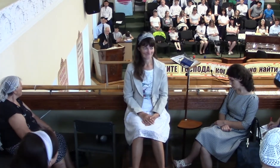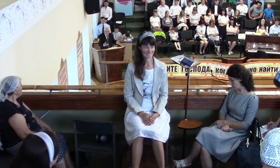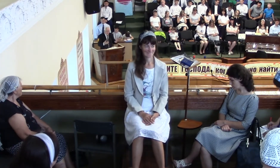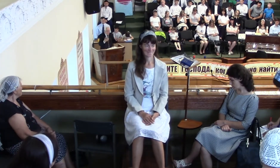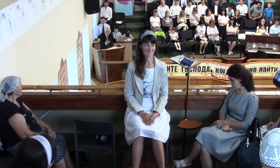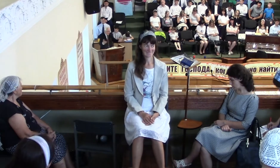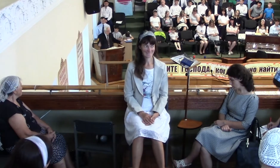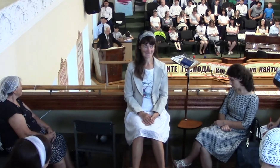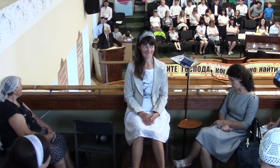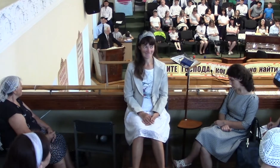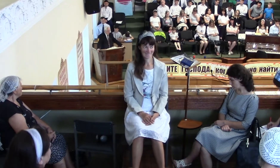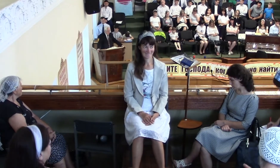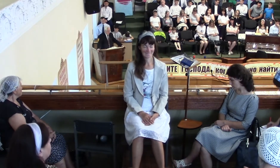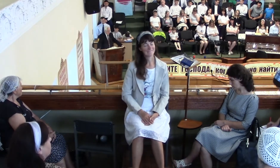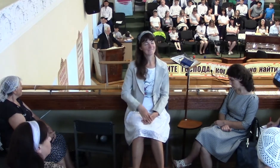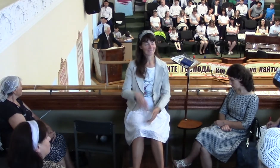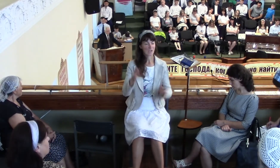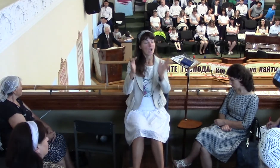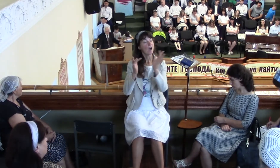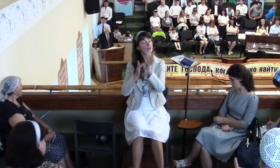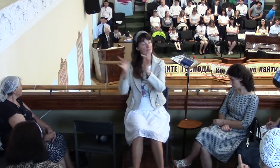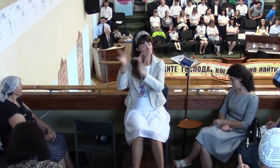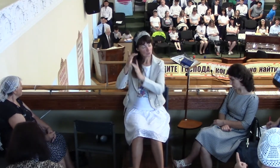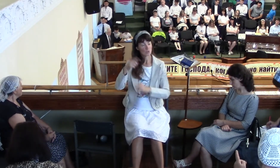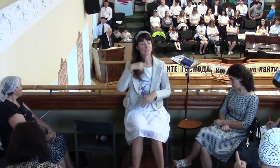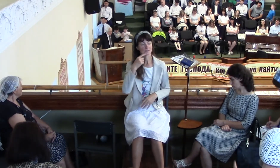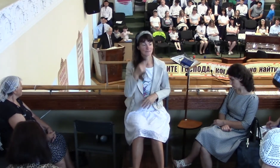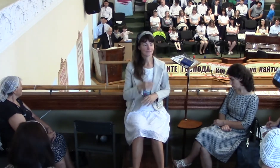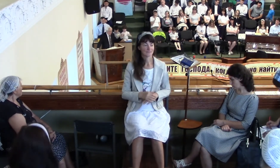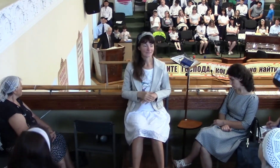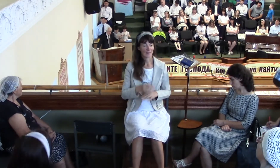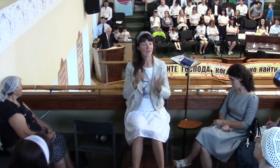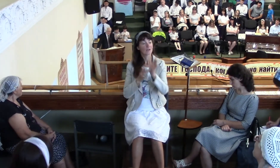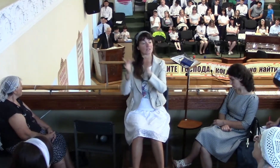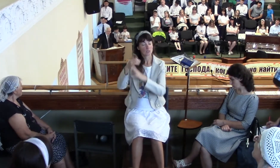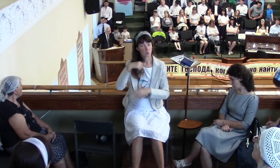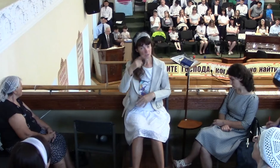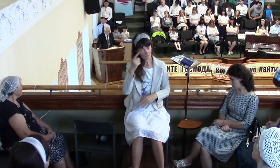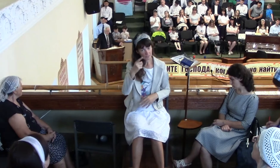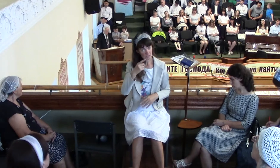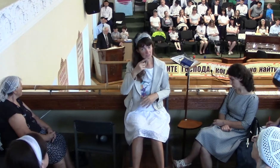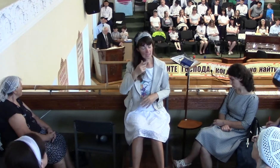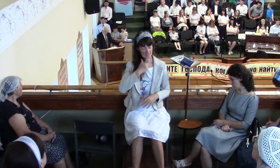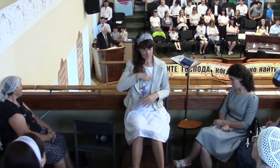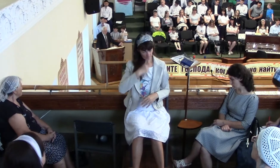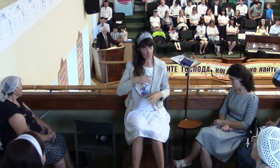и себя мы должны любить. Сегодня брат Виталий говорил о ценности человеческой